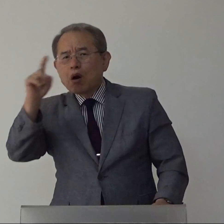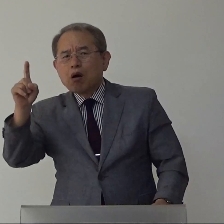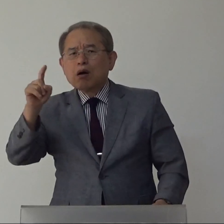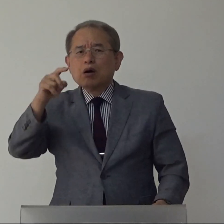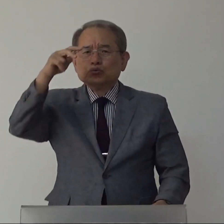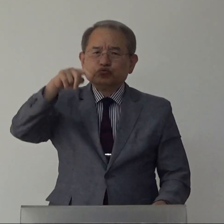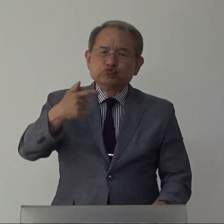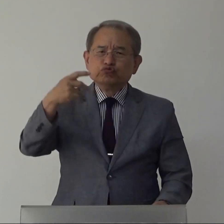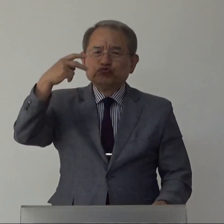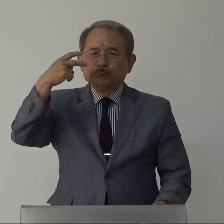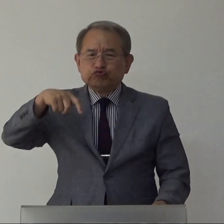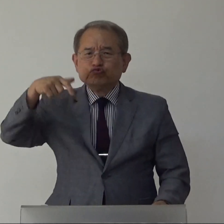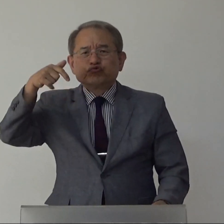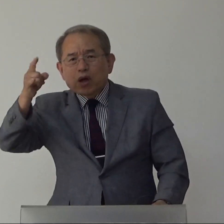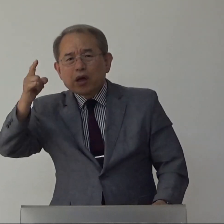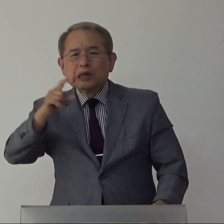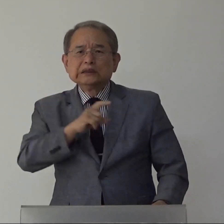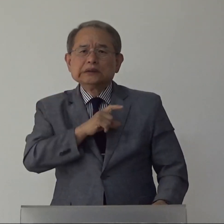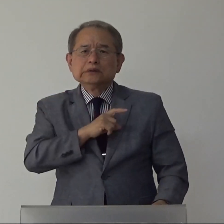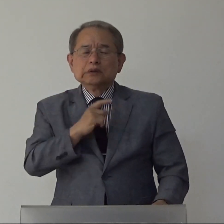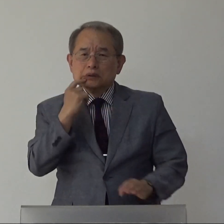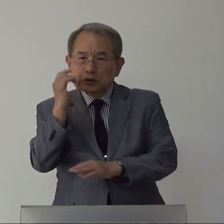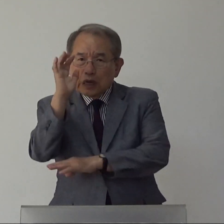오늘 빌립보서에 이름이 기록되었을 만큼,